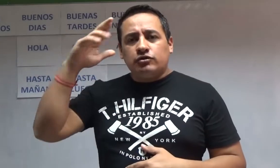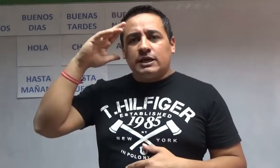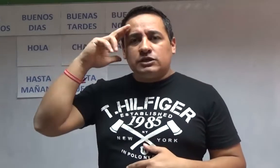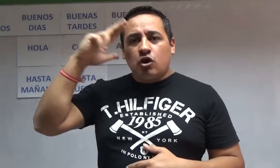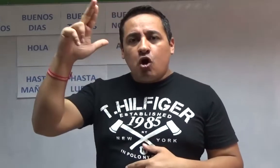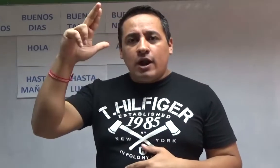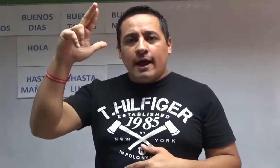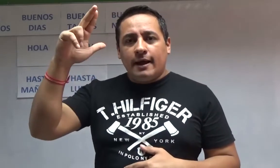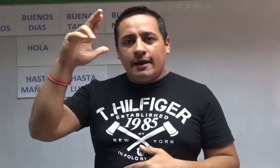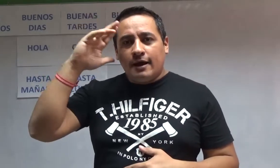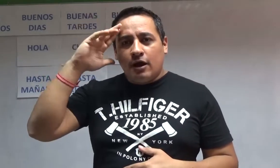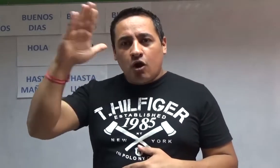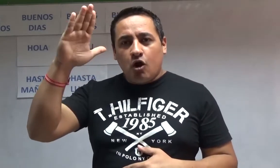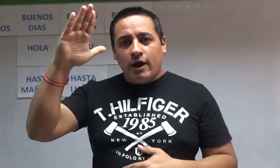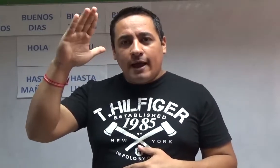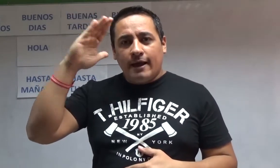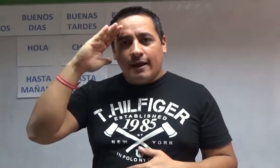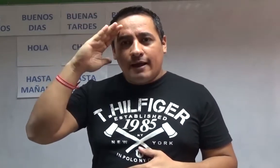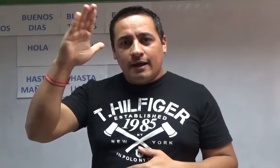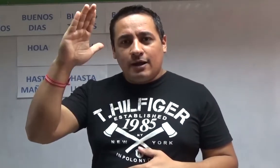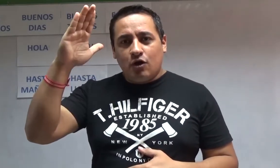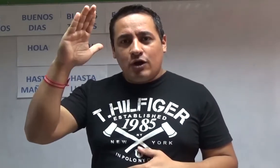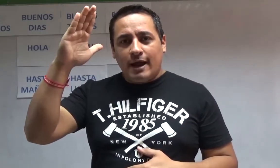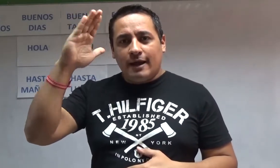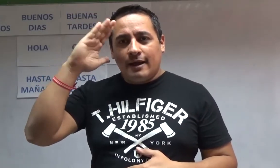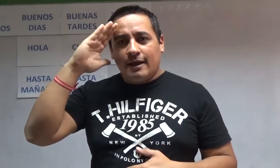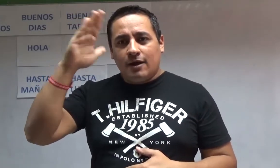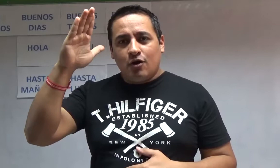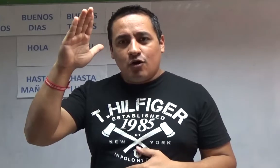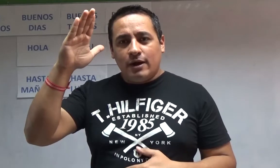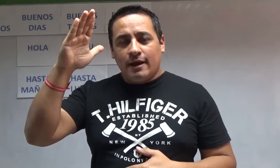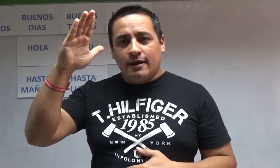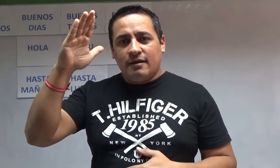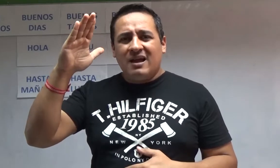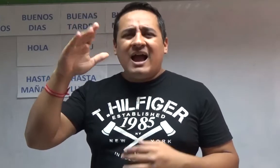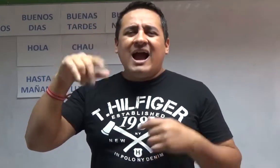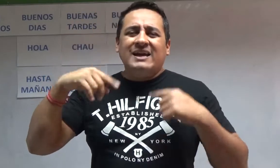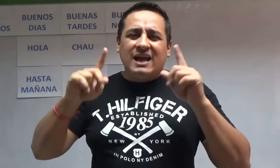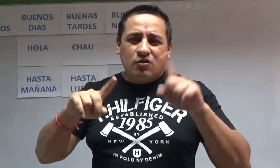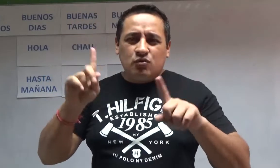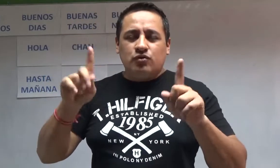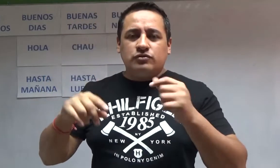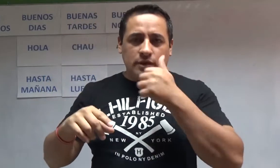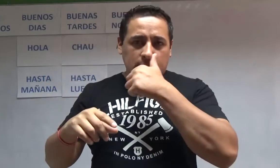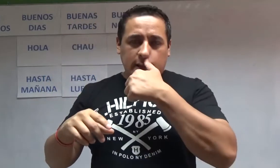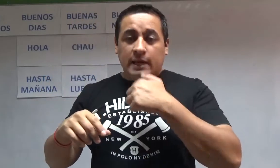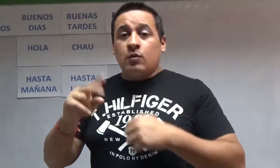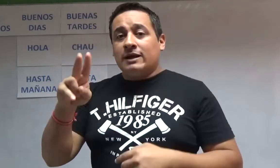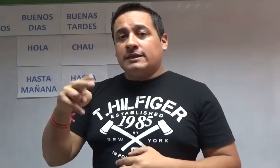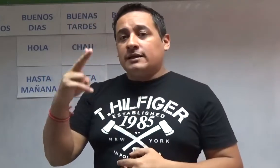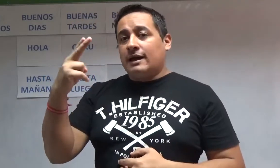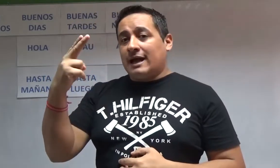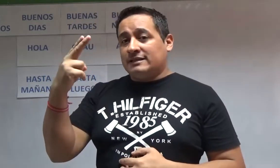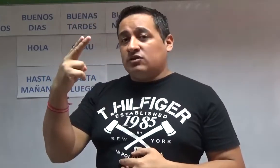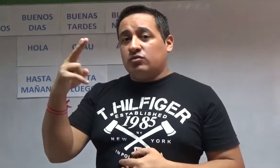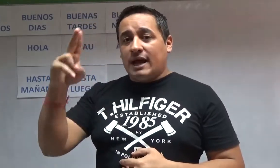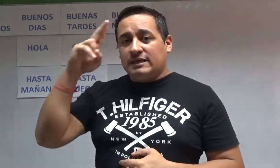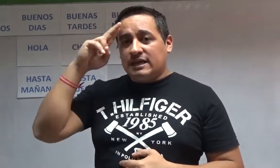es hola. Hola. Hola. Hola. Hay algunos que lo hacen haciendo una H y